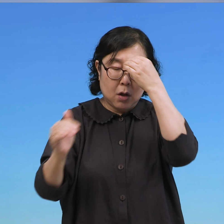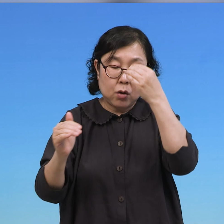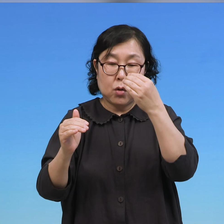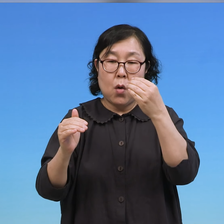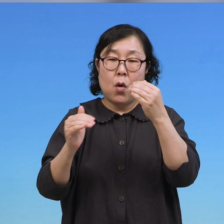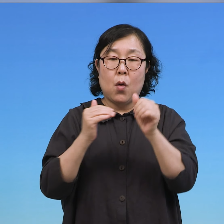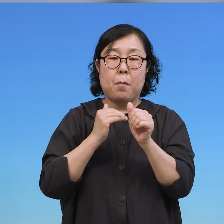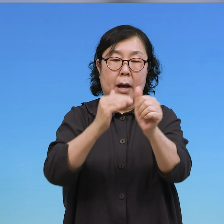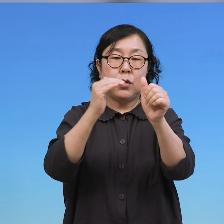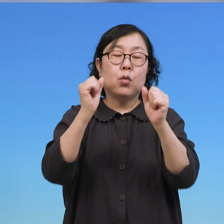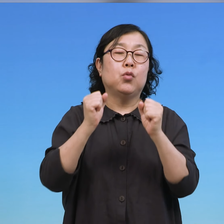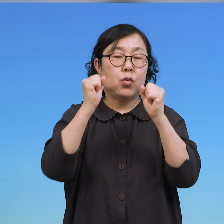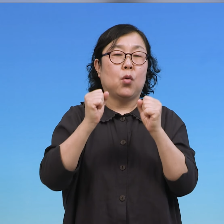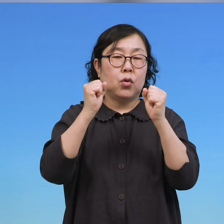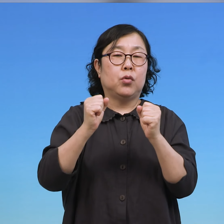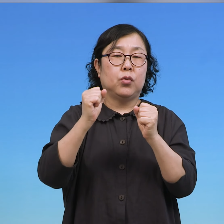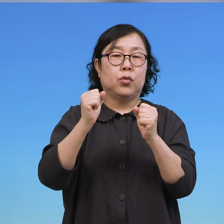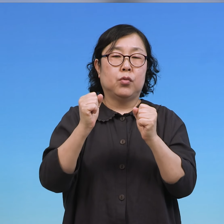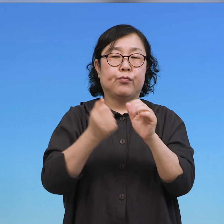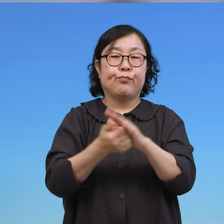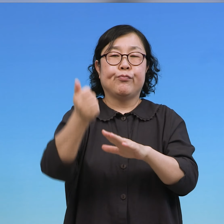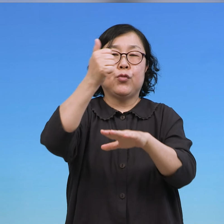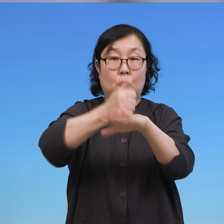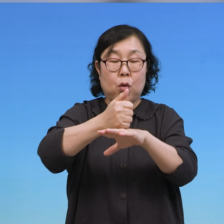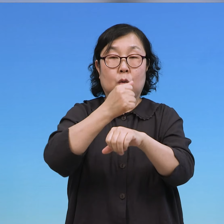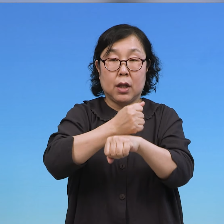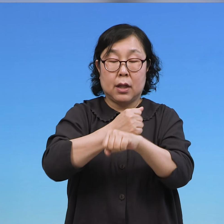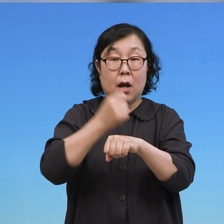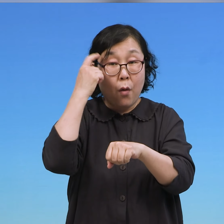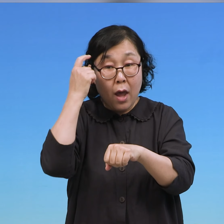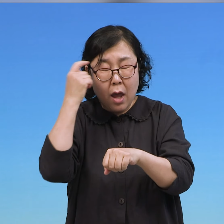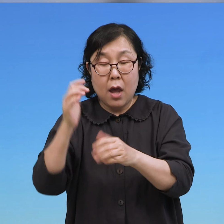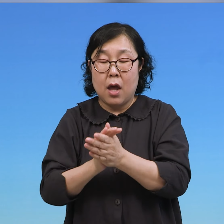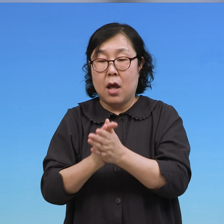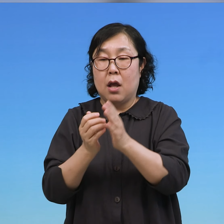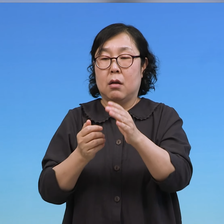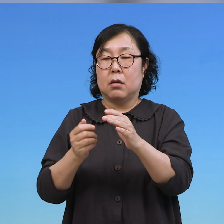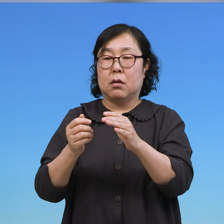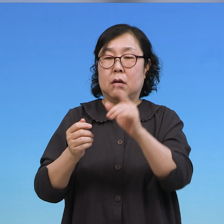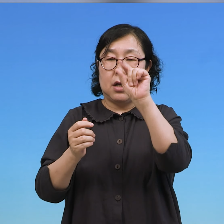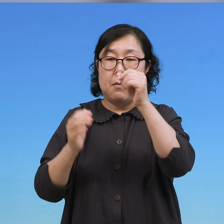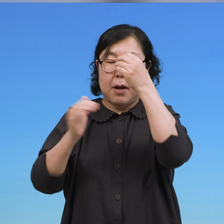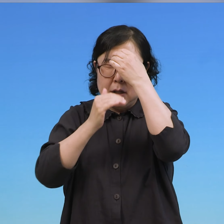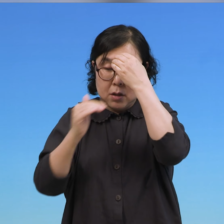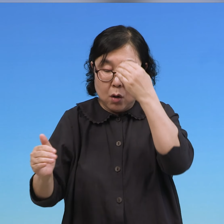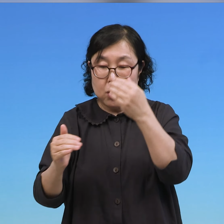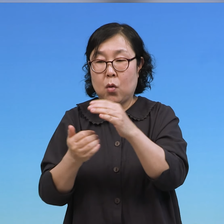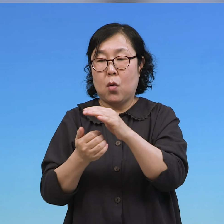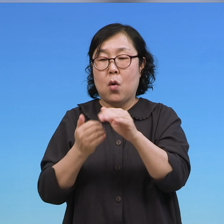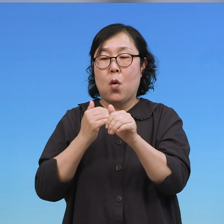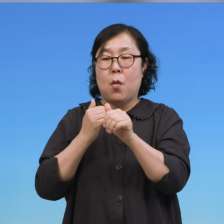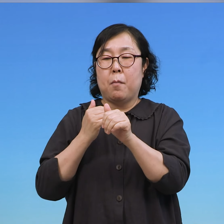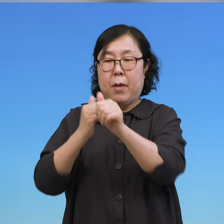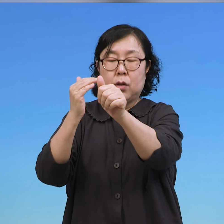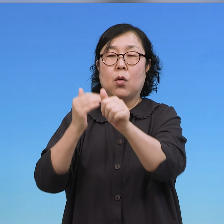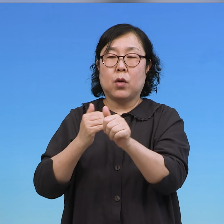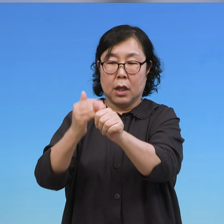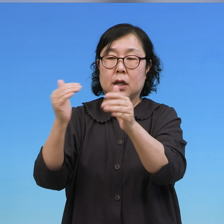파송 운동으로 이루어졌다는 거예요. 10,000명을 넘었었다고. 그 이야기를 듣고 제가 뭐 마냥